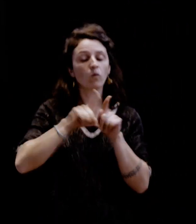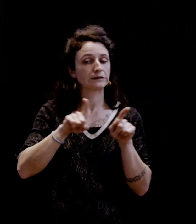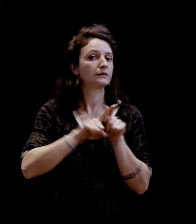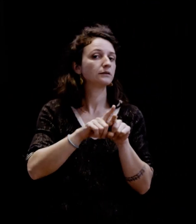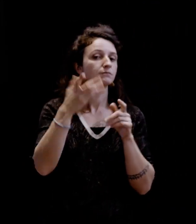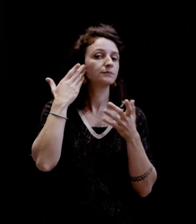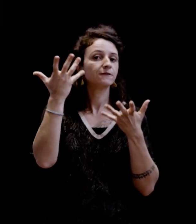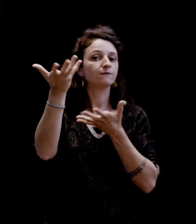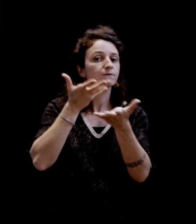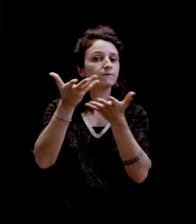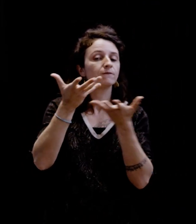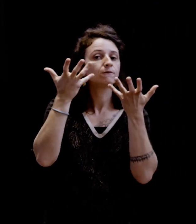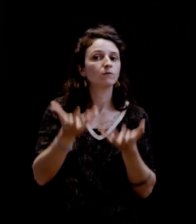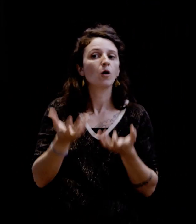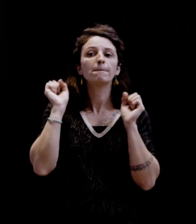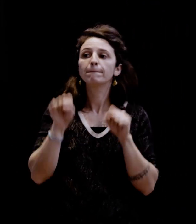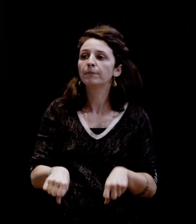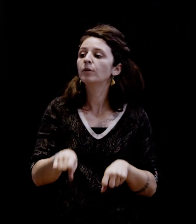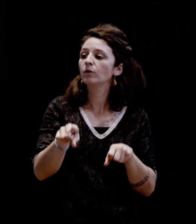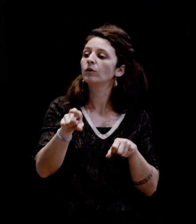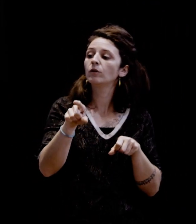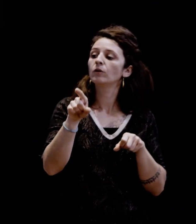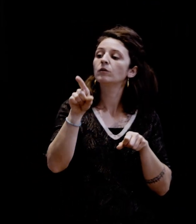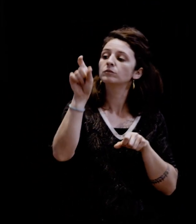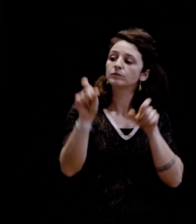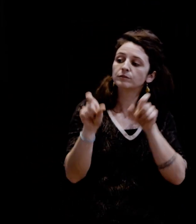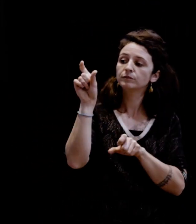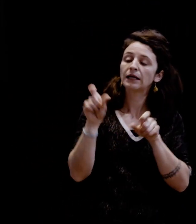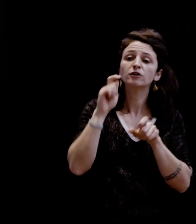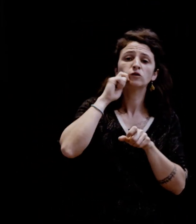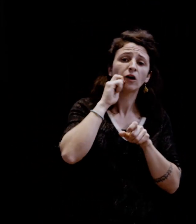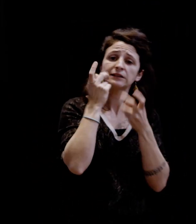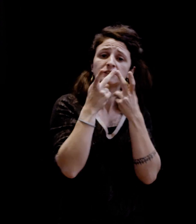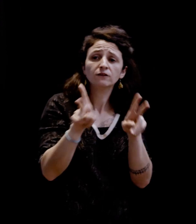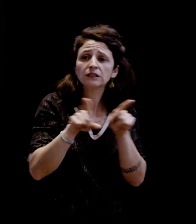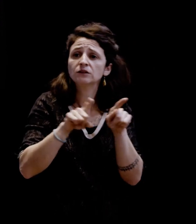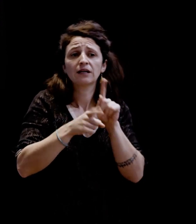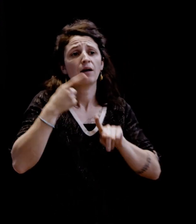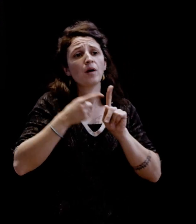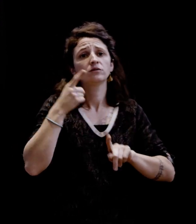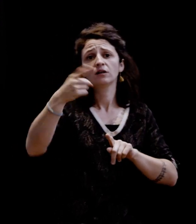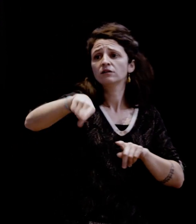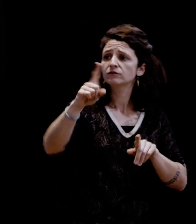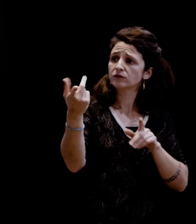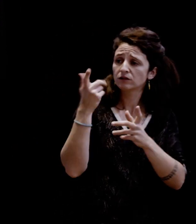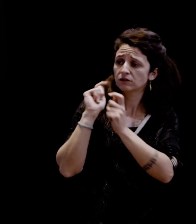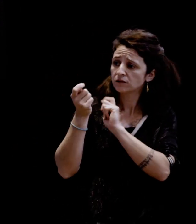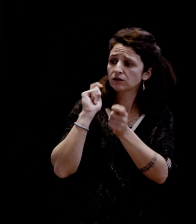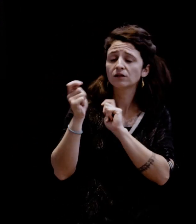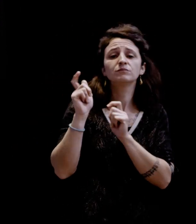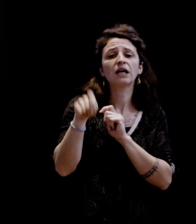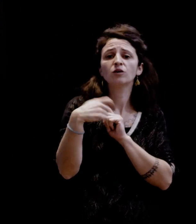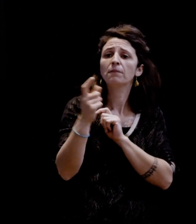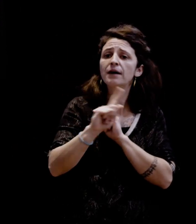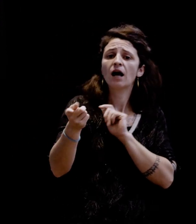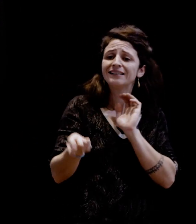parler, on ne sait pas parler de ça, mais avec la collaboration avec la ville, parler aux dentistes de ville, on les éduque pas, mais on leur parle pour leur